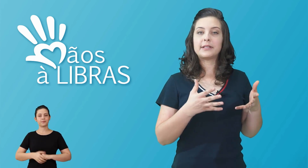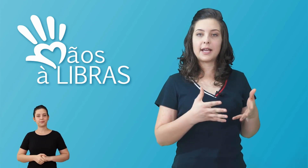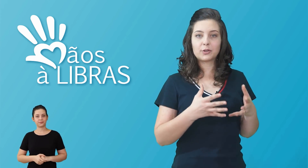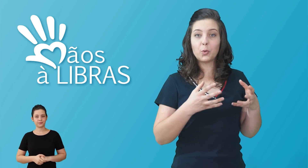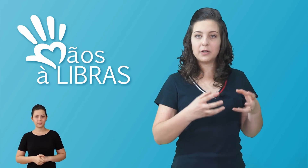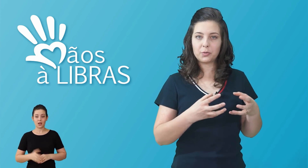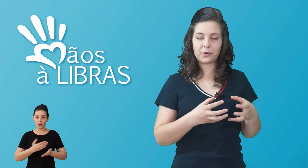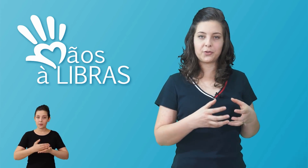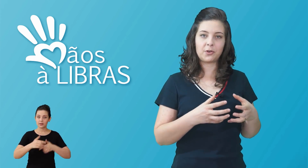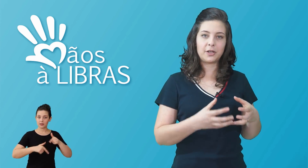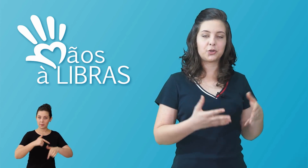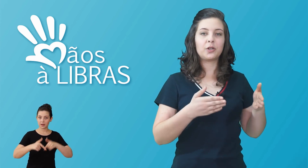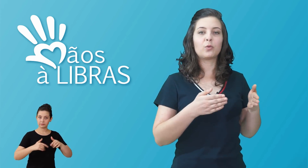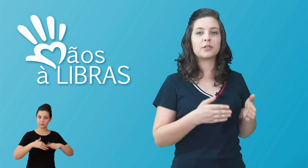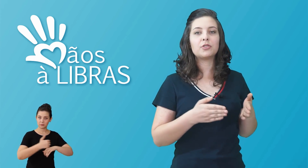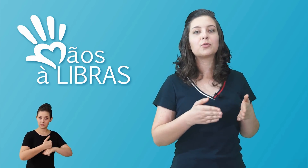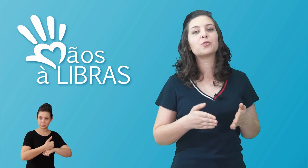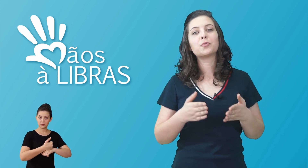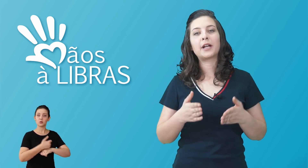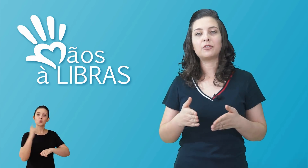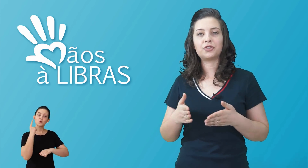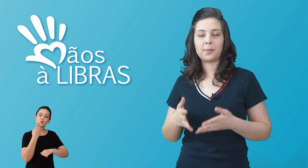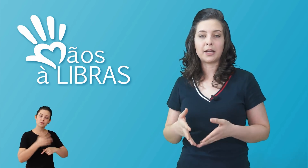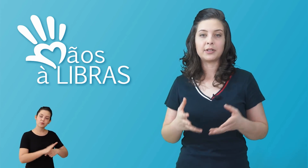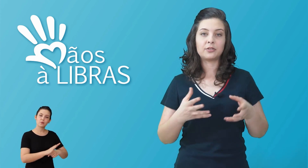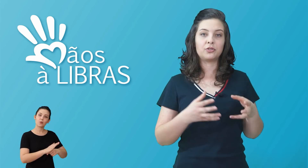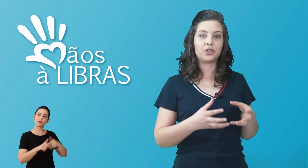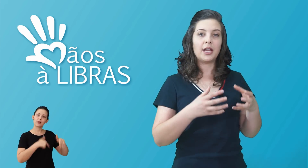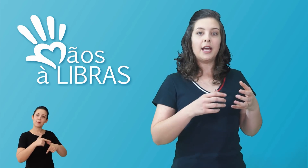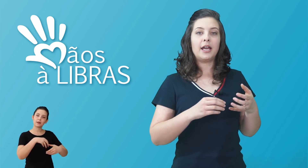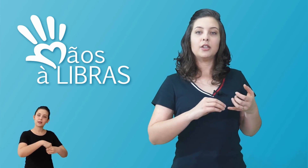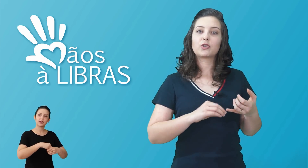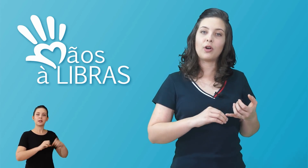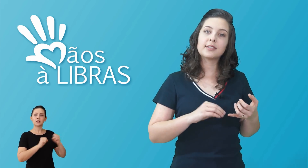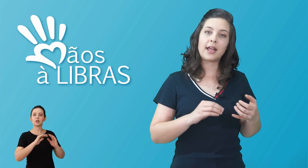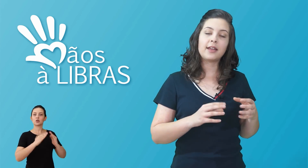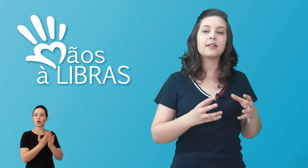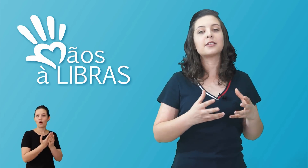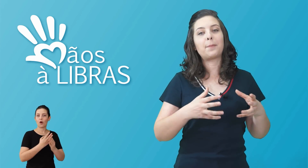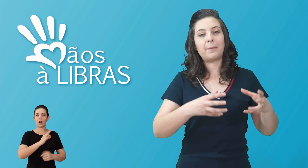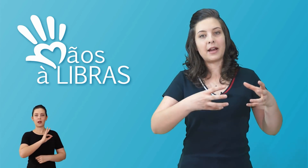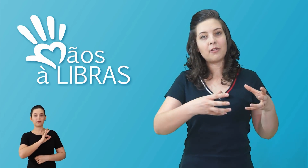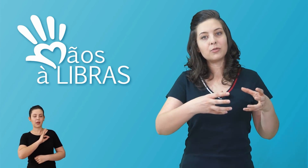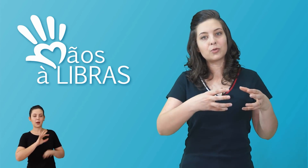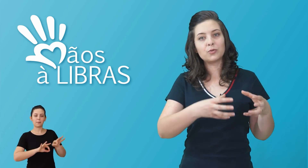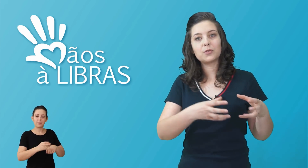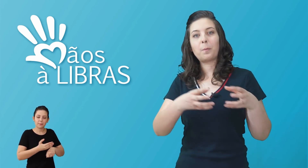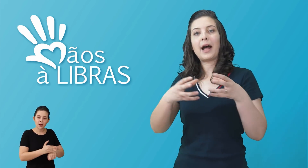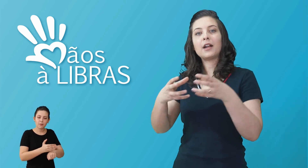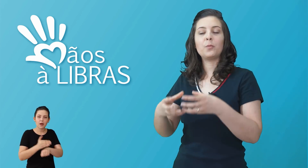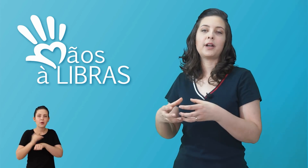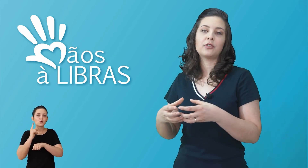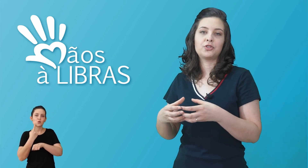Eu comecei atuando profissionalmente com inclusão de surdos no mercado de trabalho dentro de escolas técnicas que preparavam os